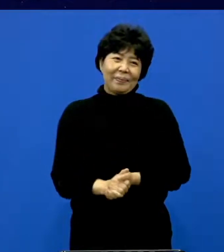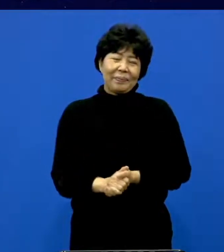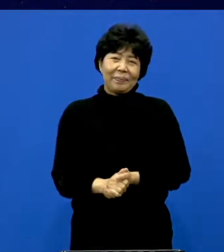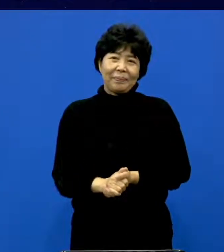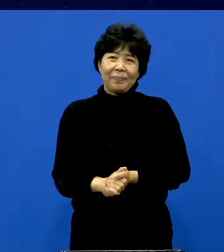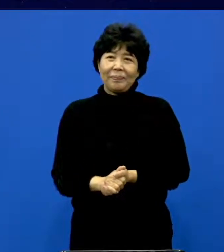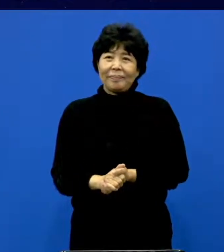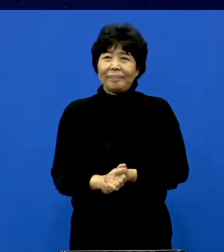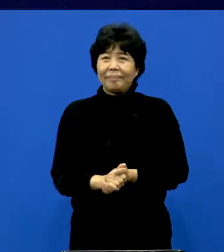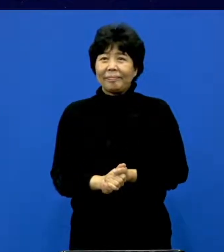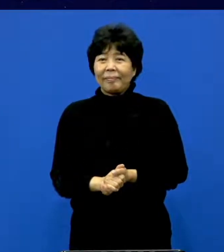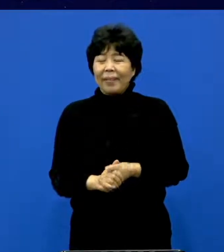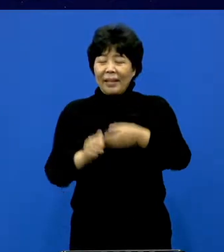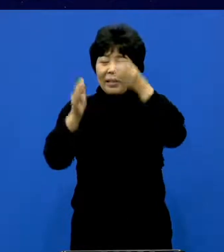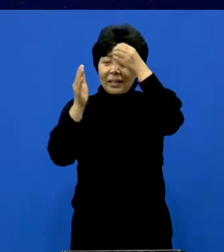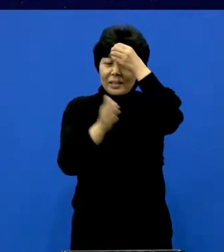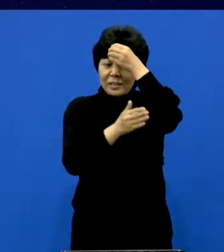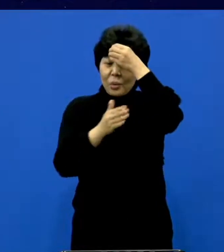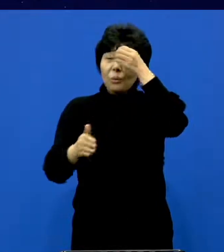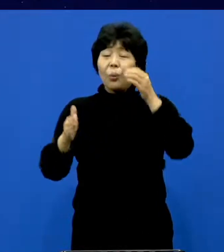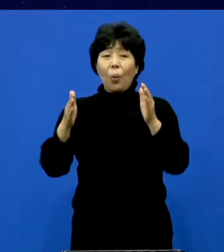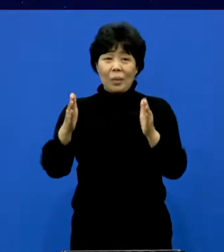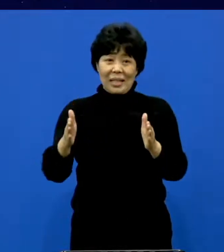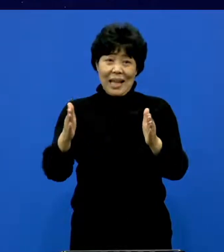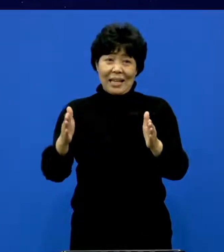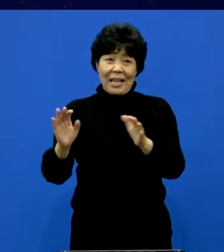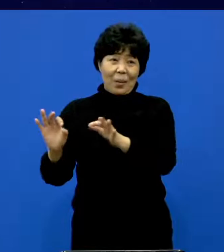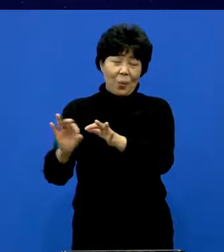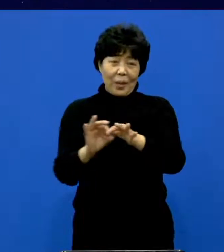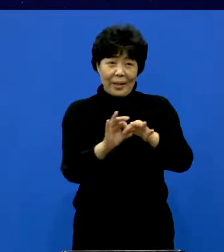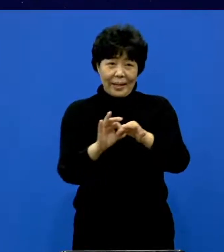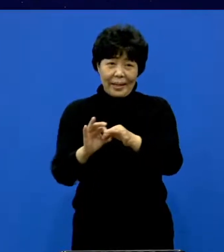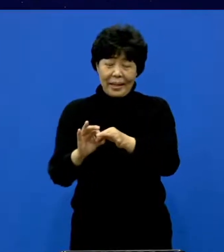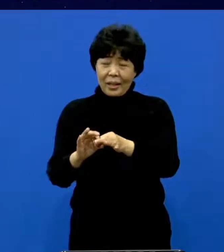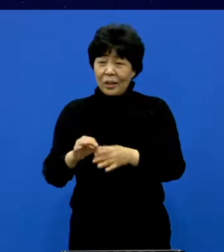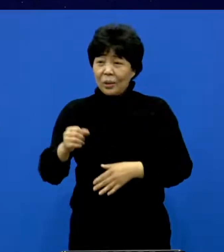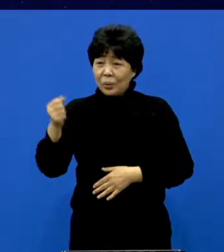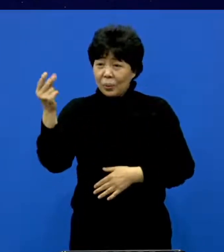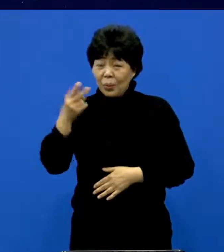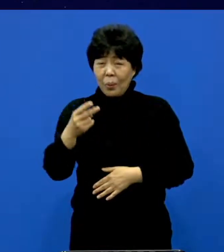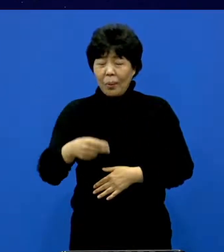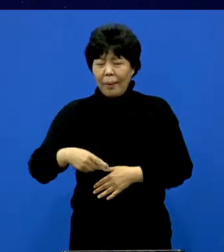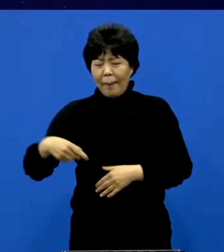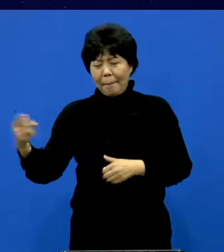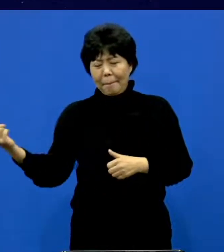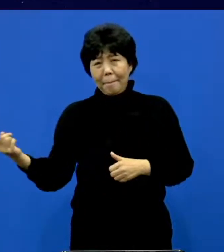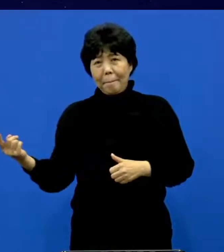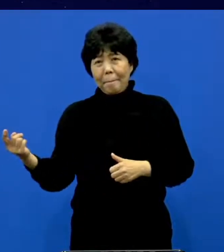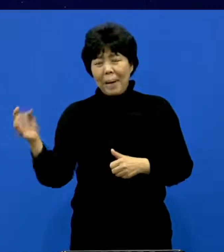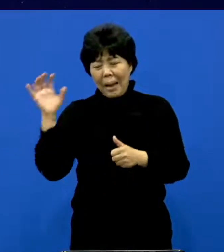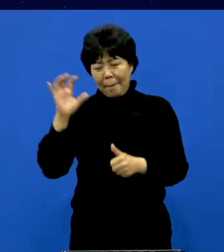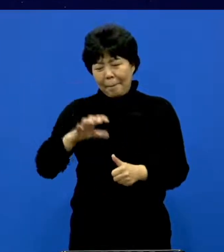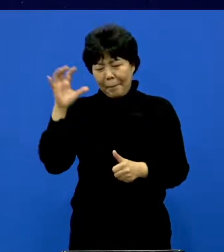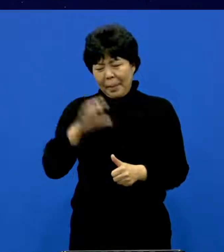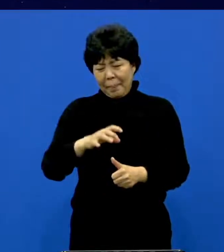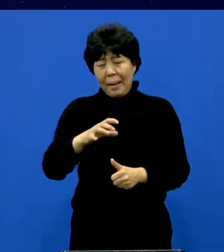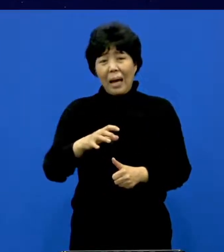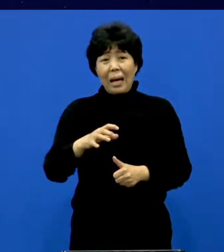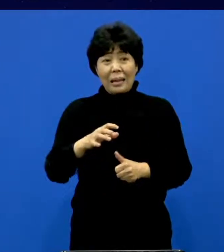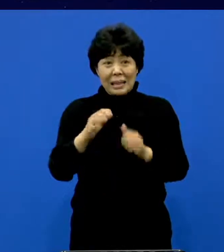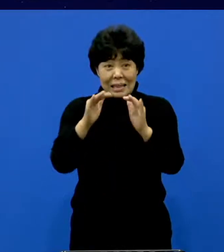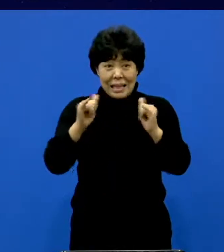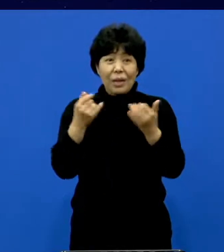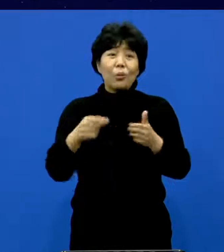이제 성도들 간의 관계를 말하는 거고, 핍박하는 자를 위하여 복을 빌어주라. 이것은